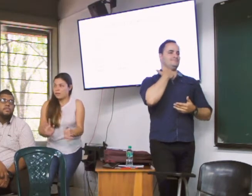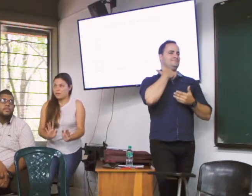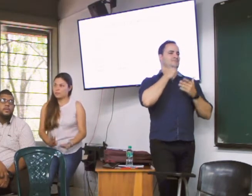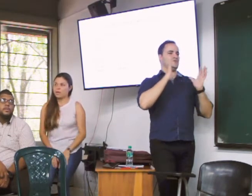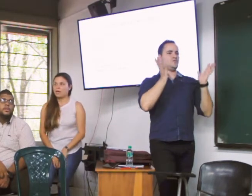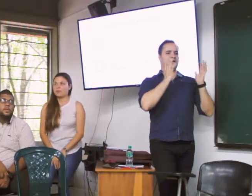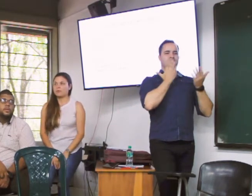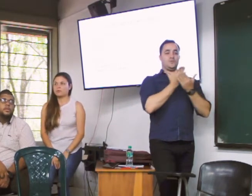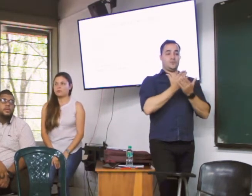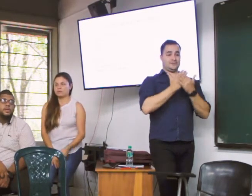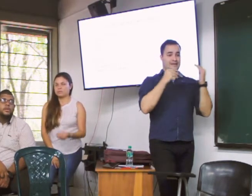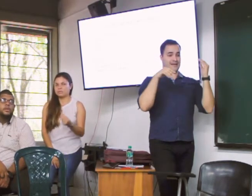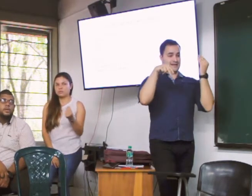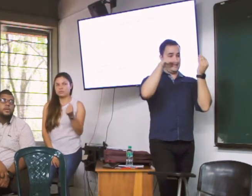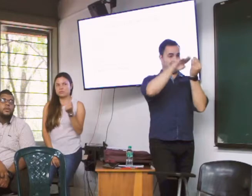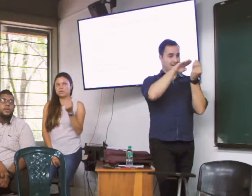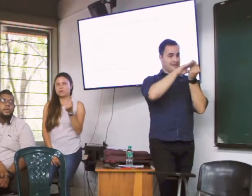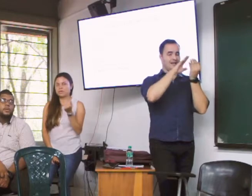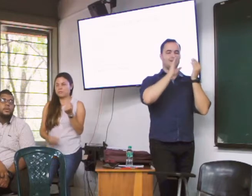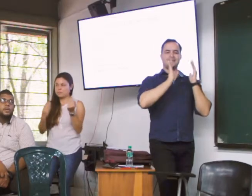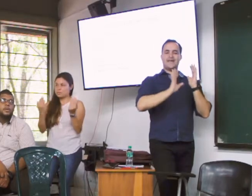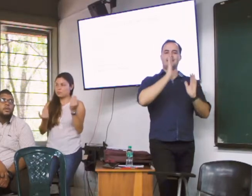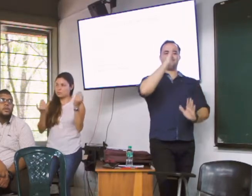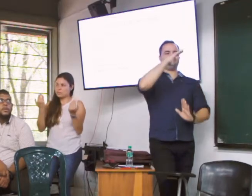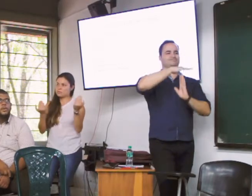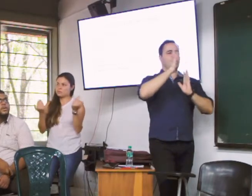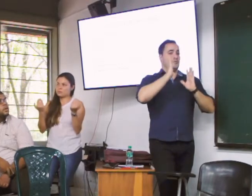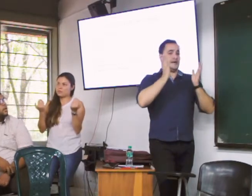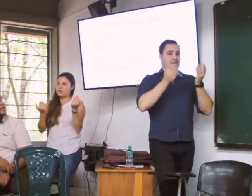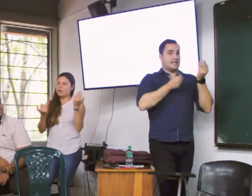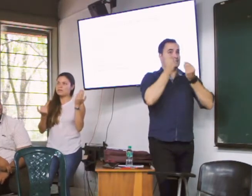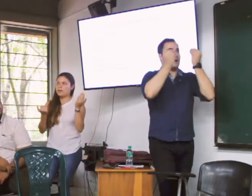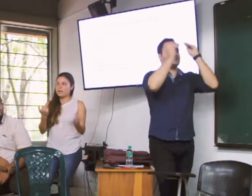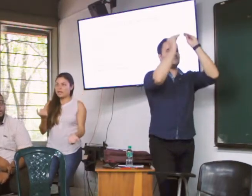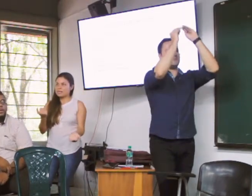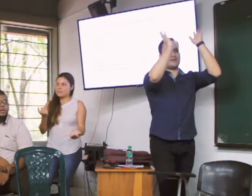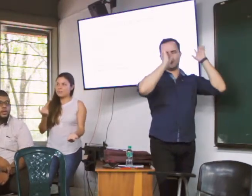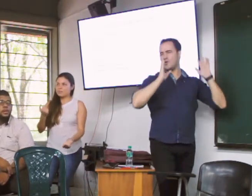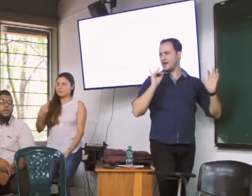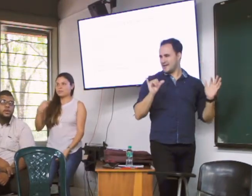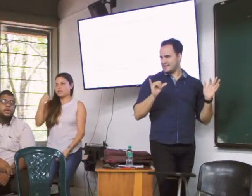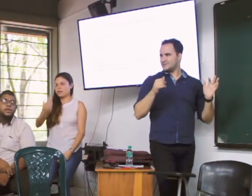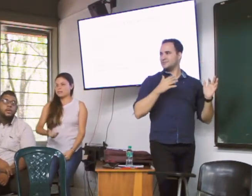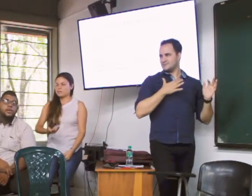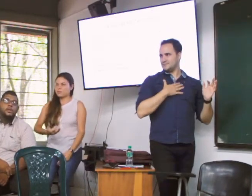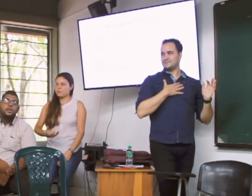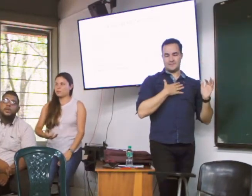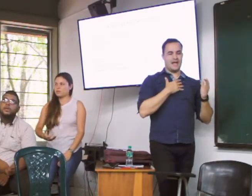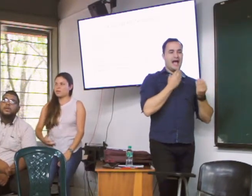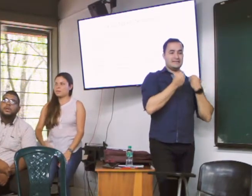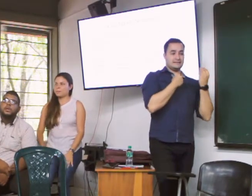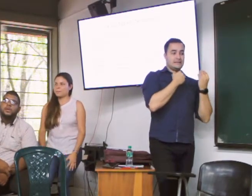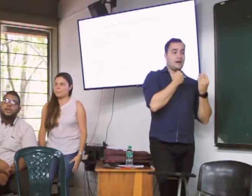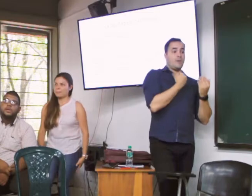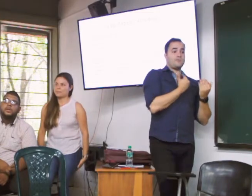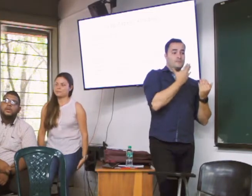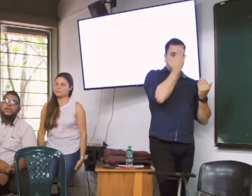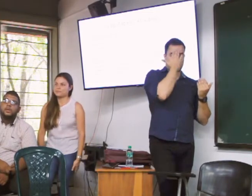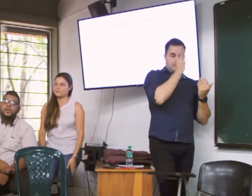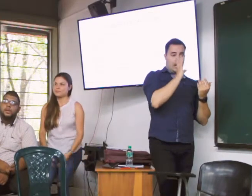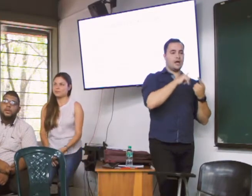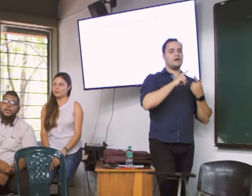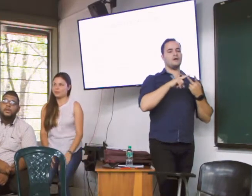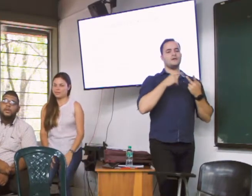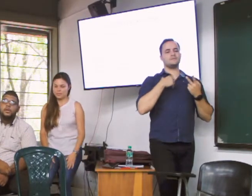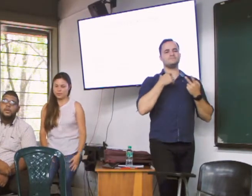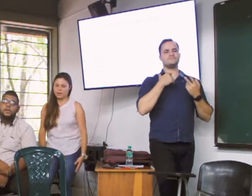propuesta de equidad, por ejemplo. Entonces yo siento que tenemos esos dos asuntos. Y sí, como dicen los niños, y sí